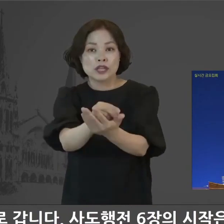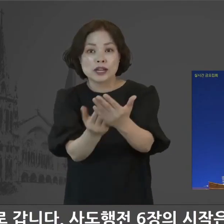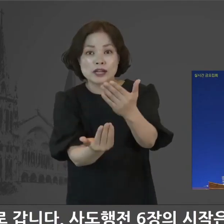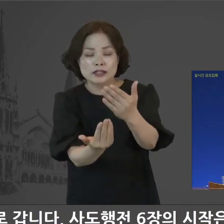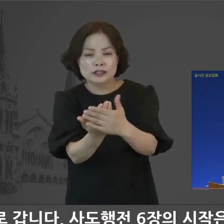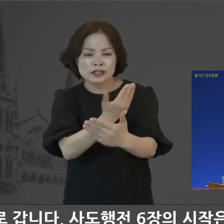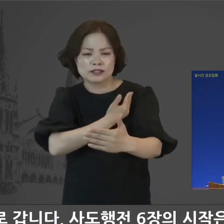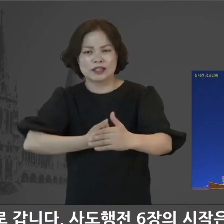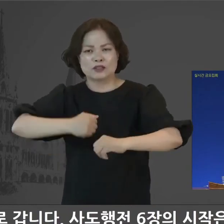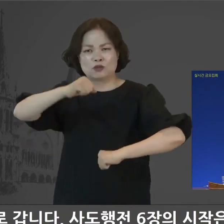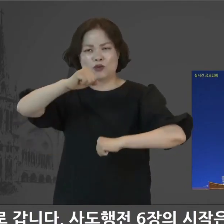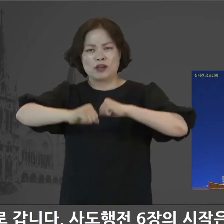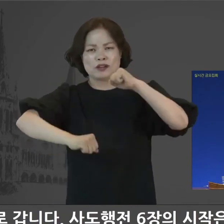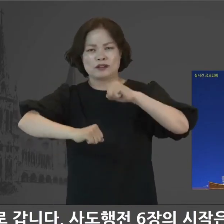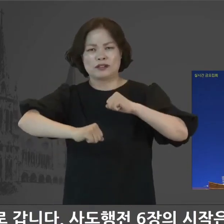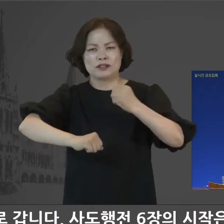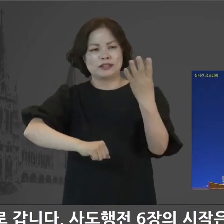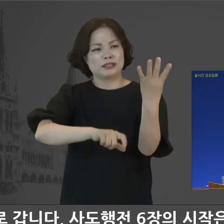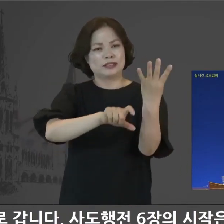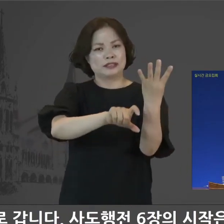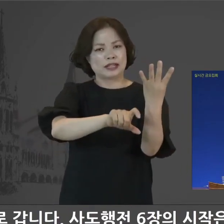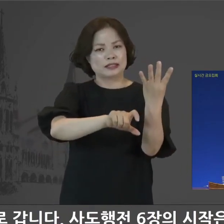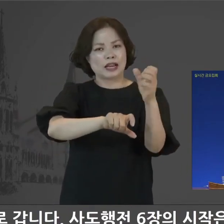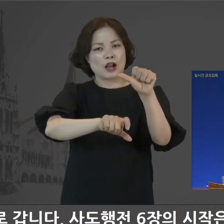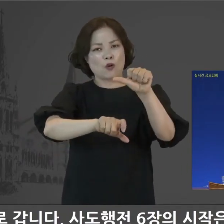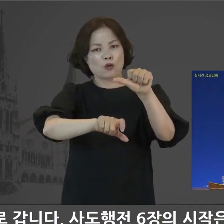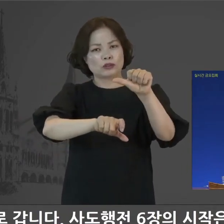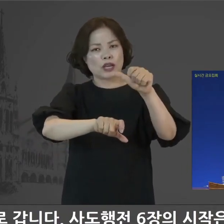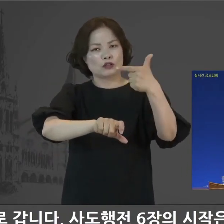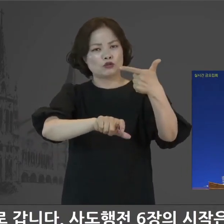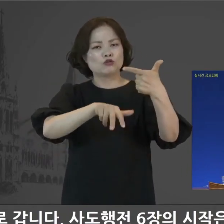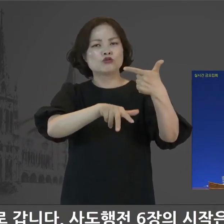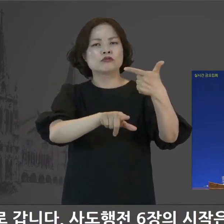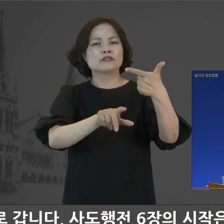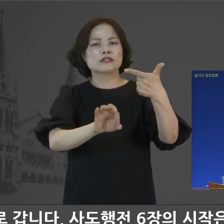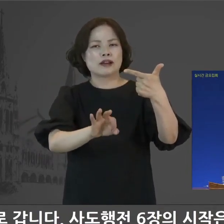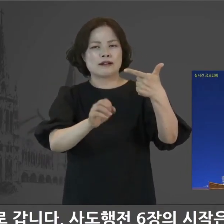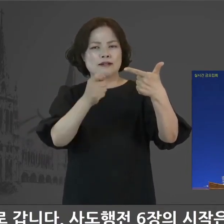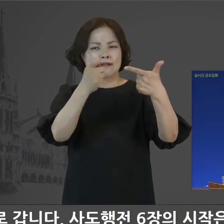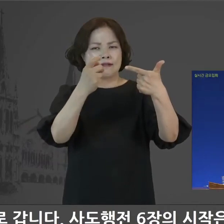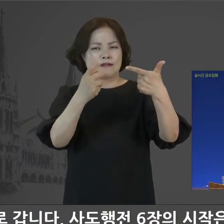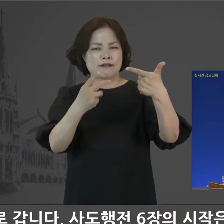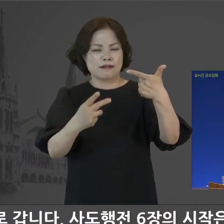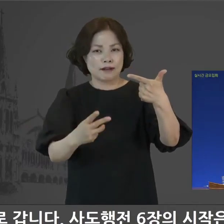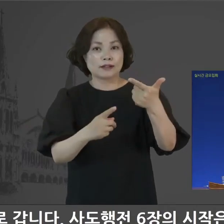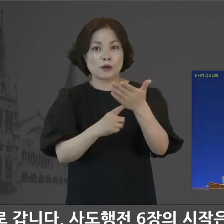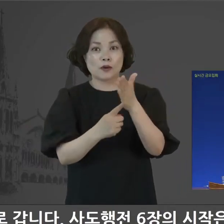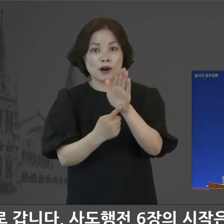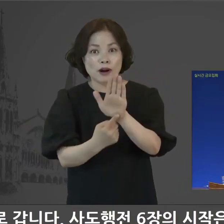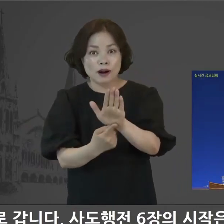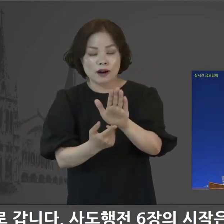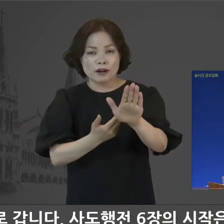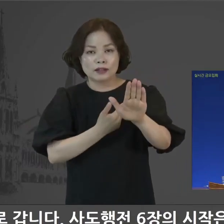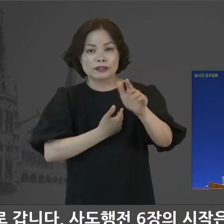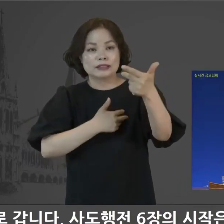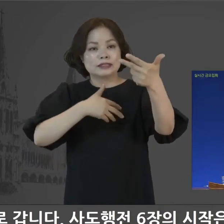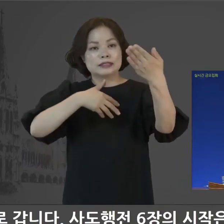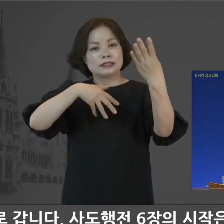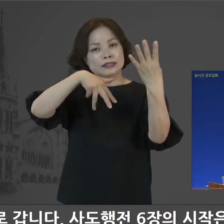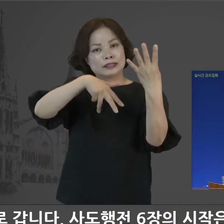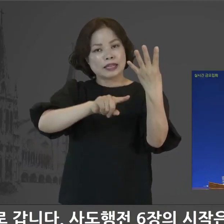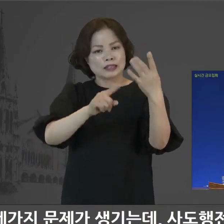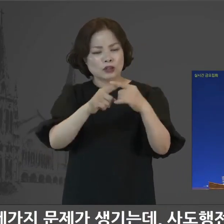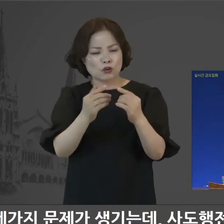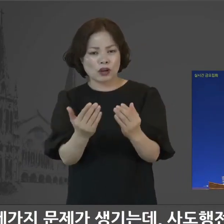그게 사도행전 4장, 5장, 6장에 하나씩 나오고 있습니다. 사도행전 4장에서는